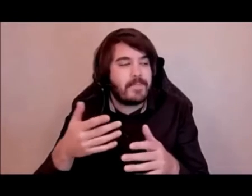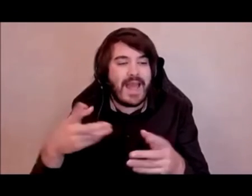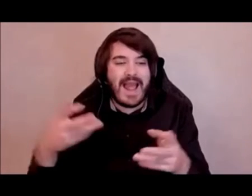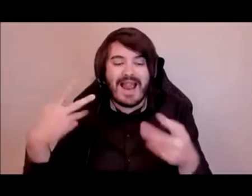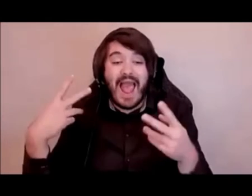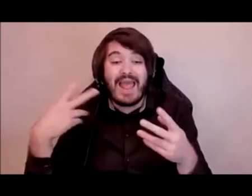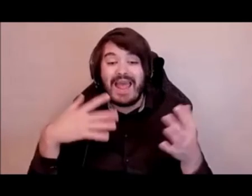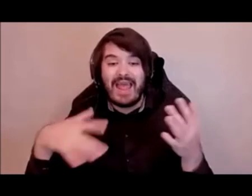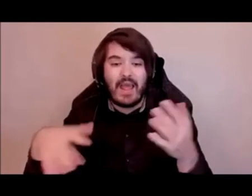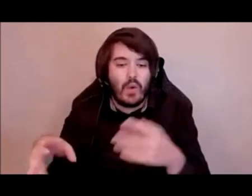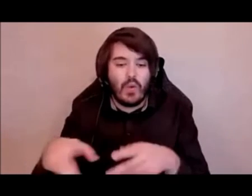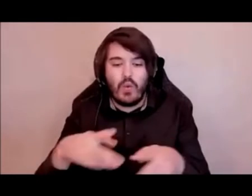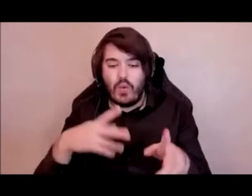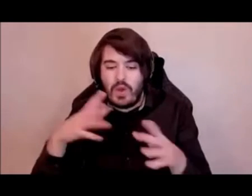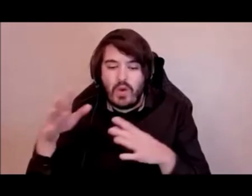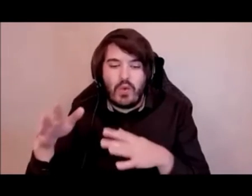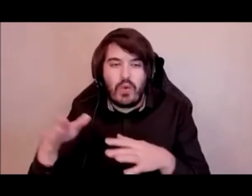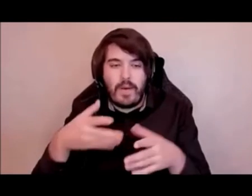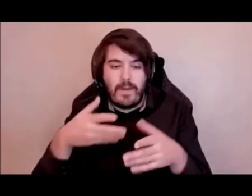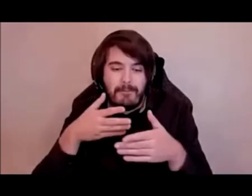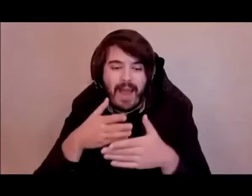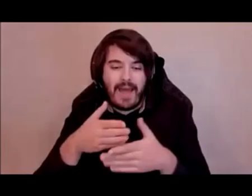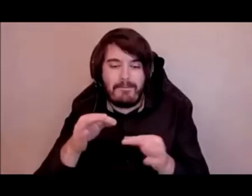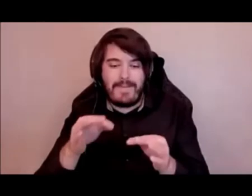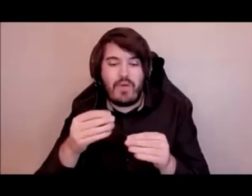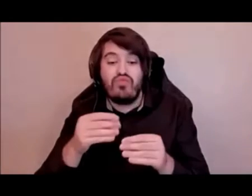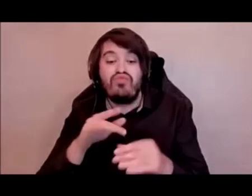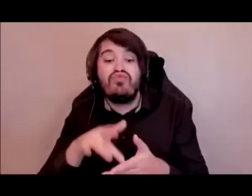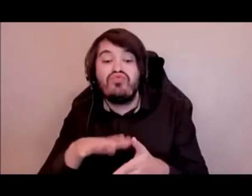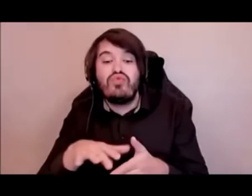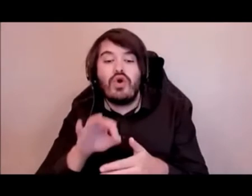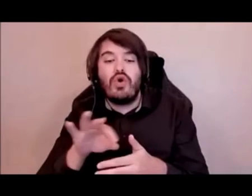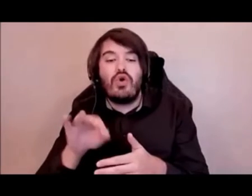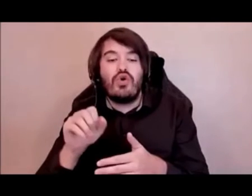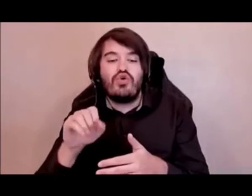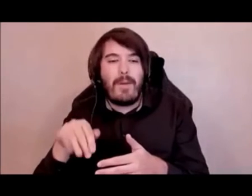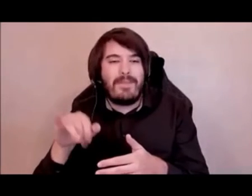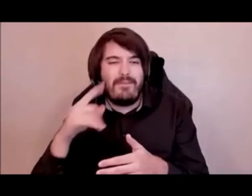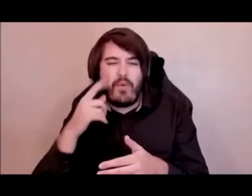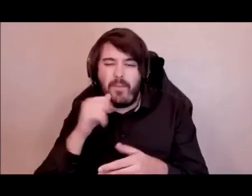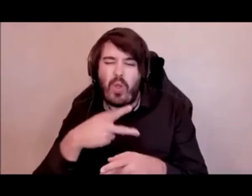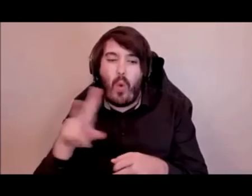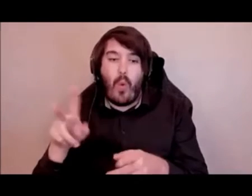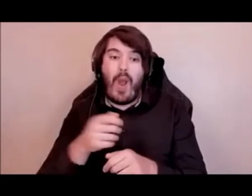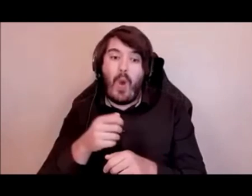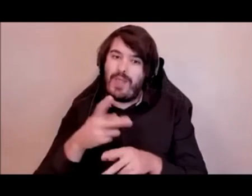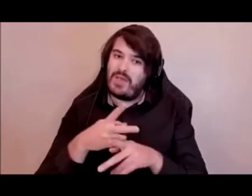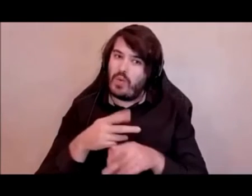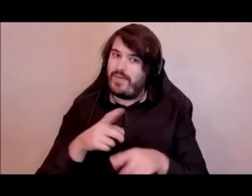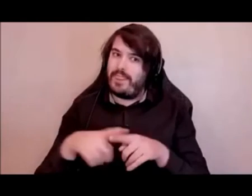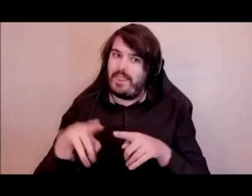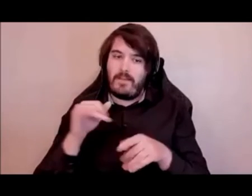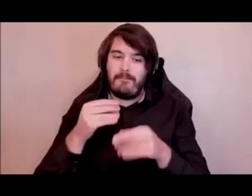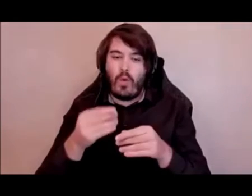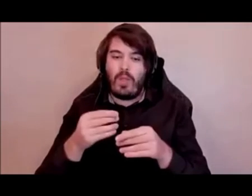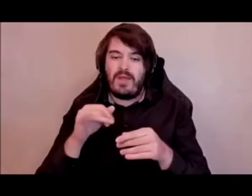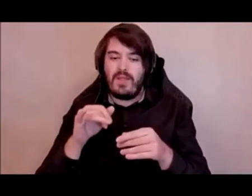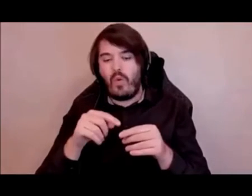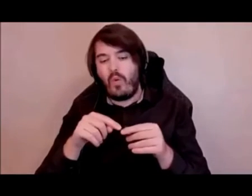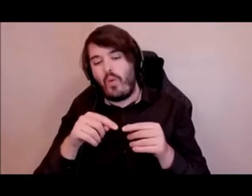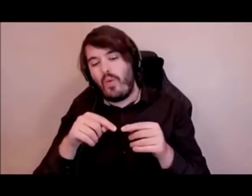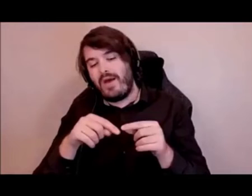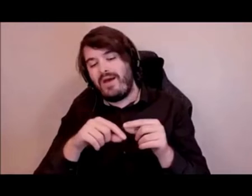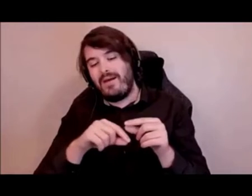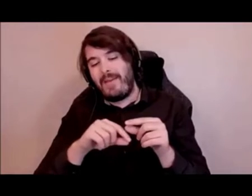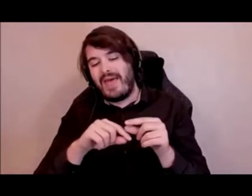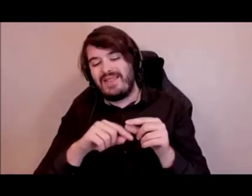l'air passe bien là où on fait nos semis. On veut éviter trop arroser parce que on pourrait affaiblir la base de nos semis.